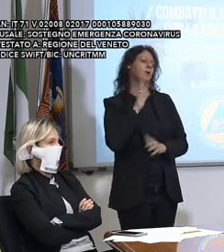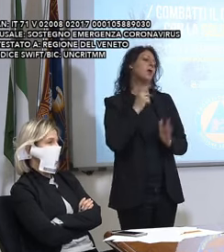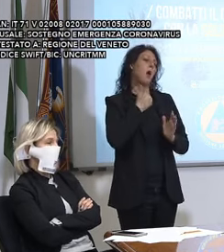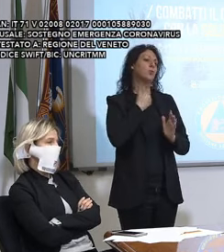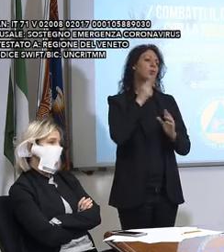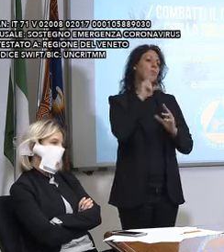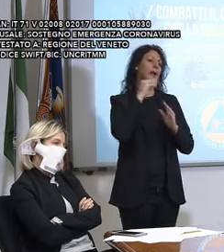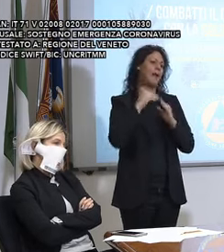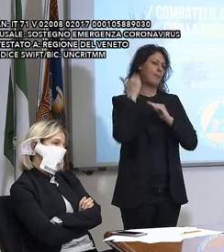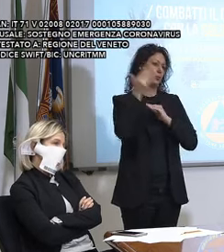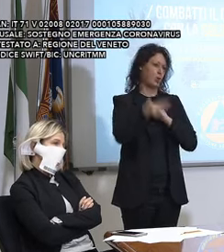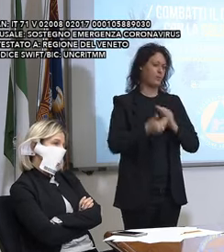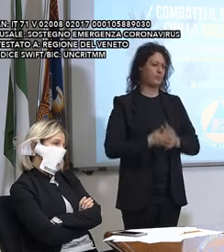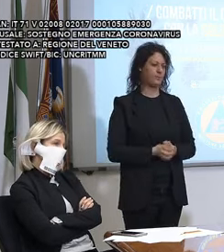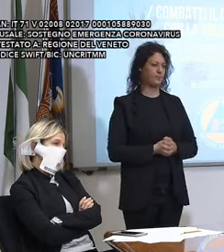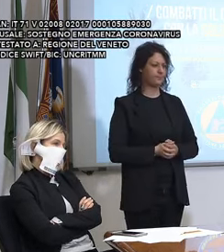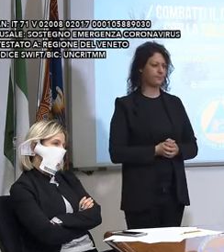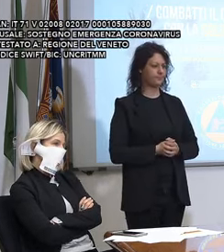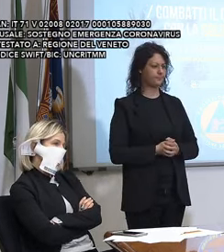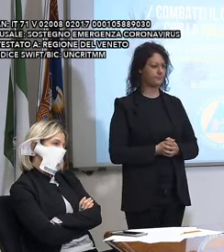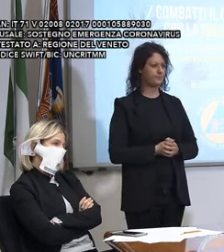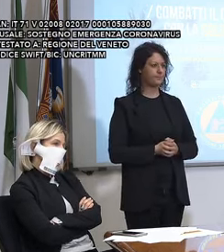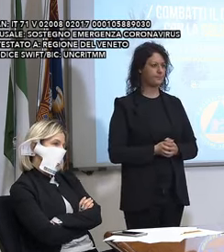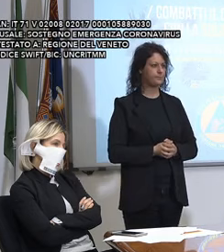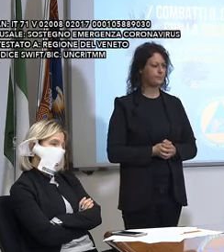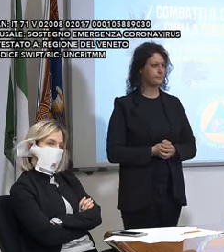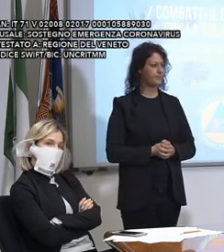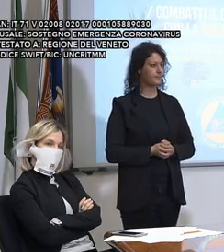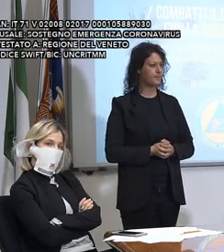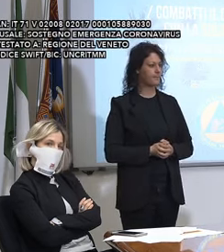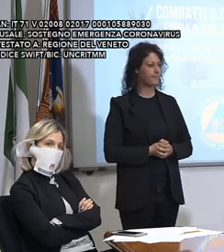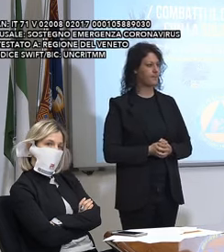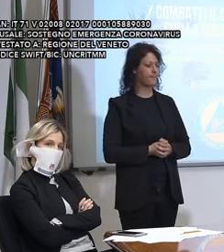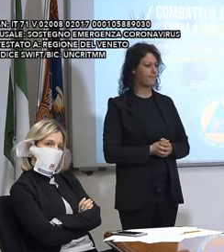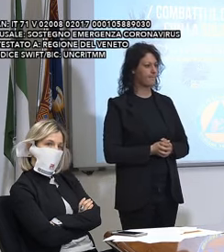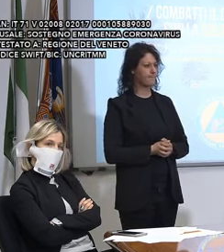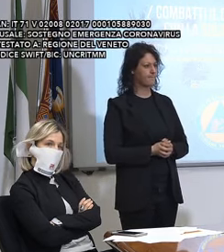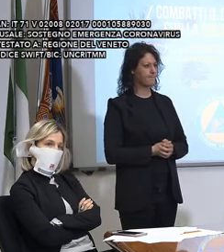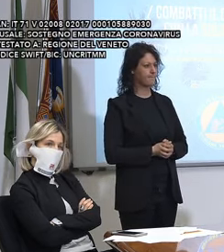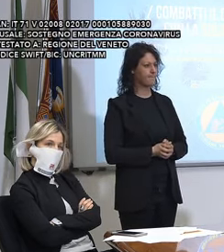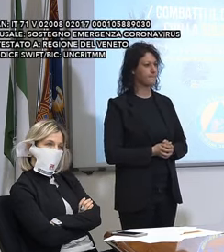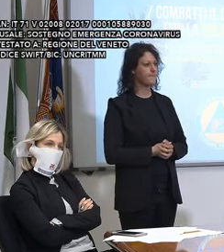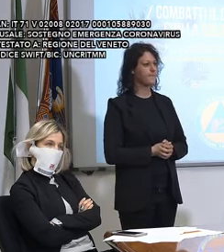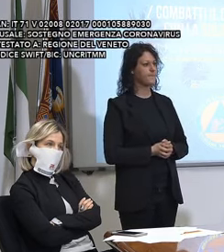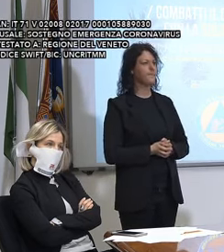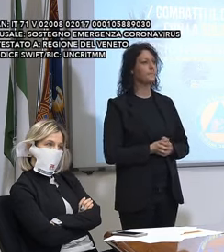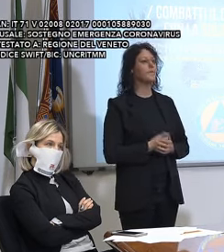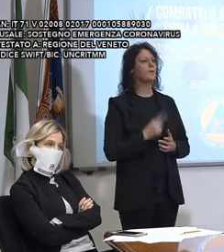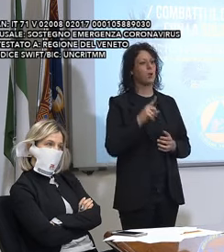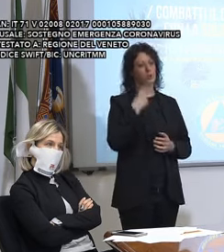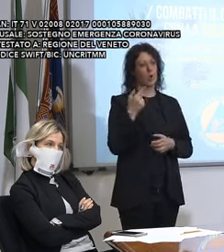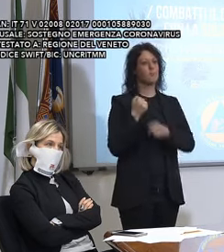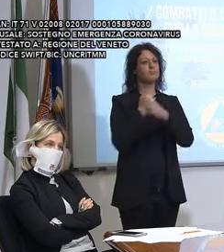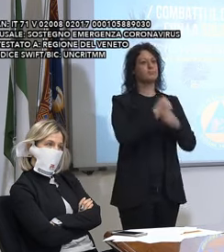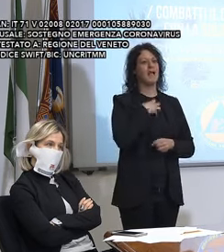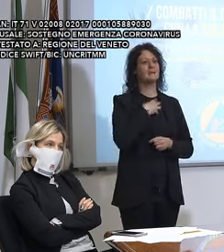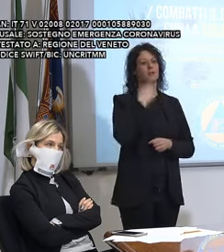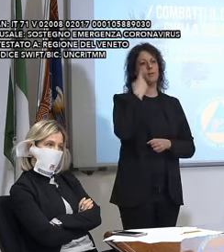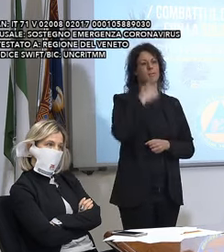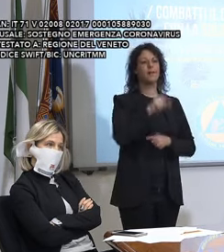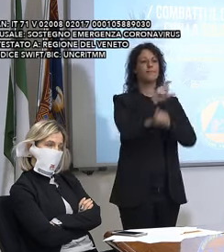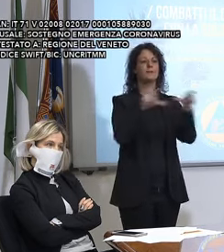Prego. Allora, cominciamo velocemente. Cioè, poi lascio la parola all'assessore. Sì, dopo parliamo delle persone anziane con l'assessore.